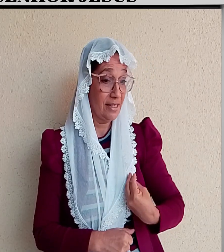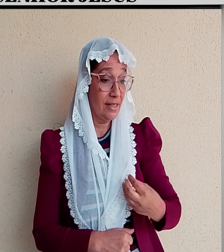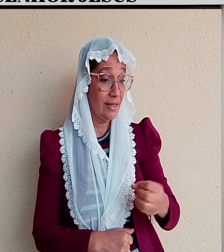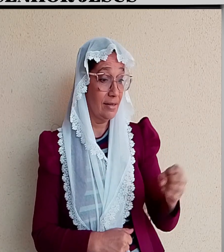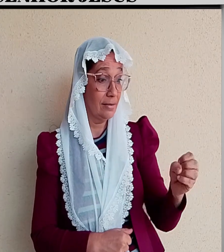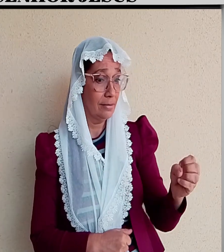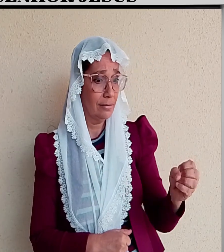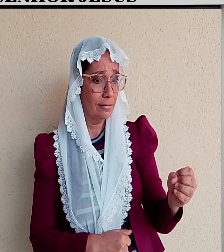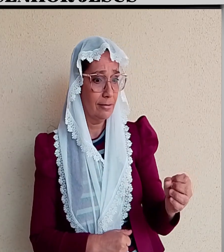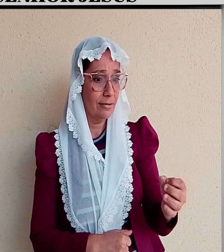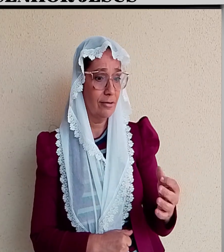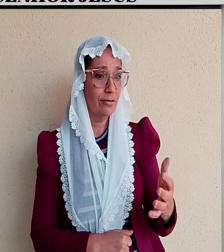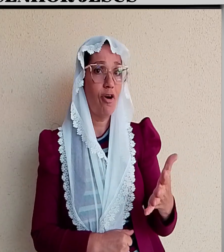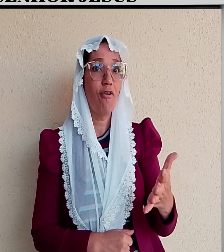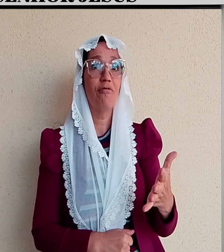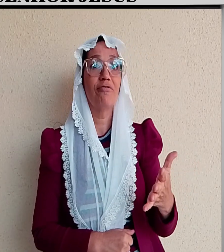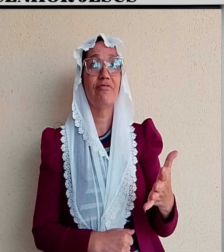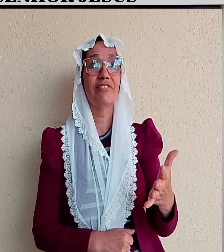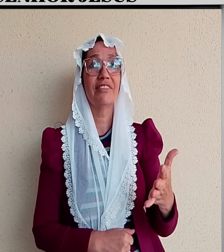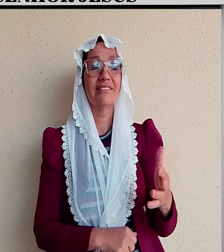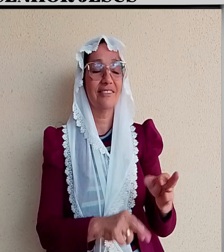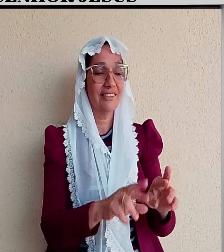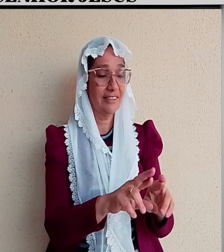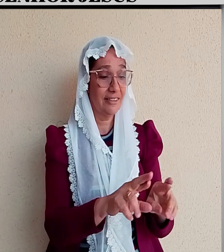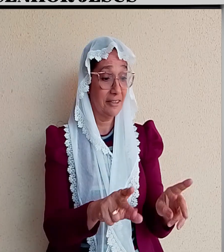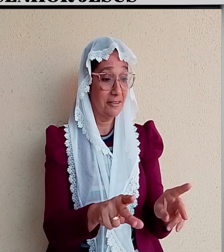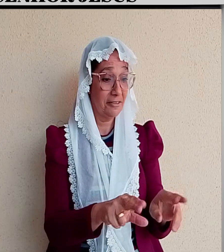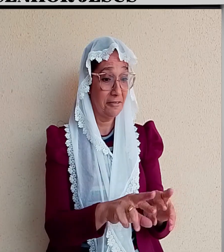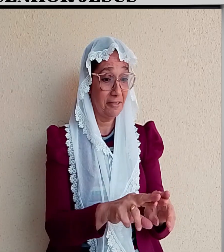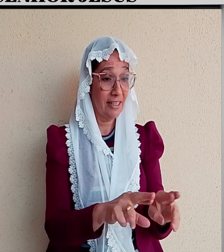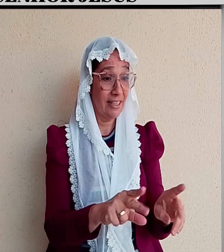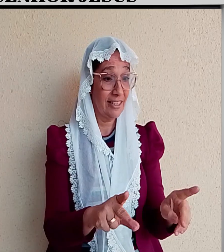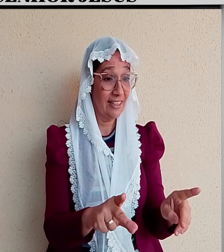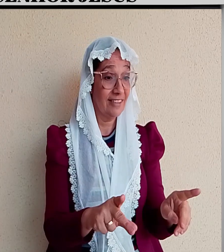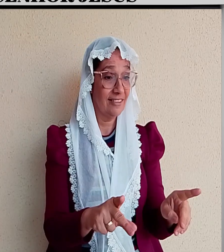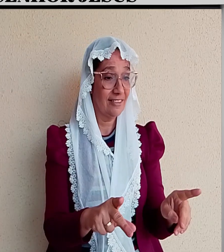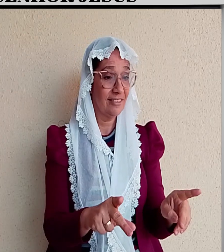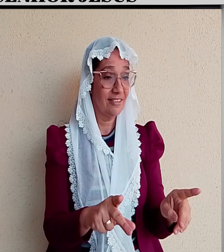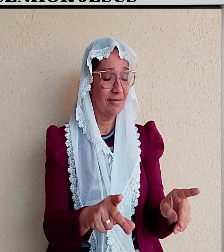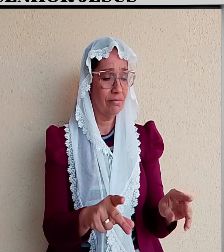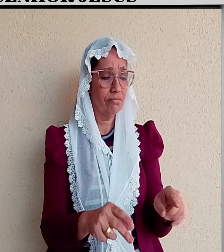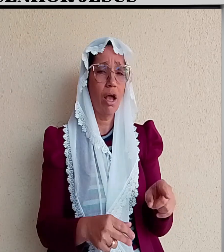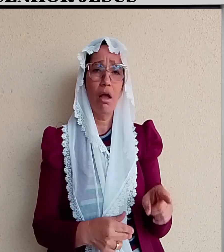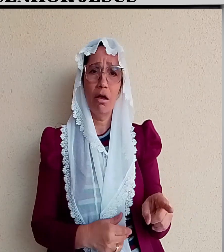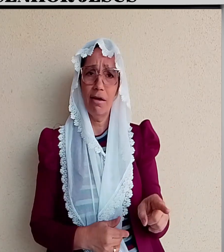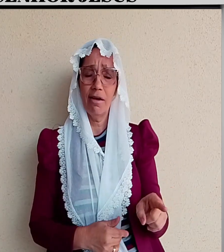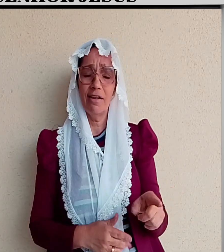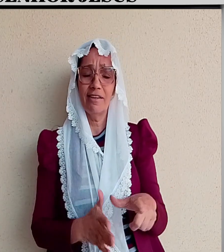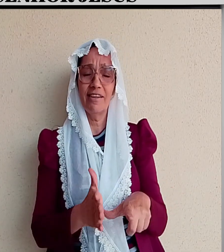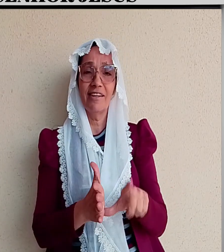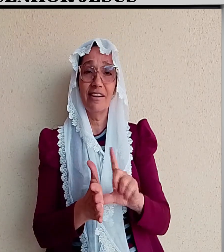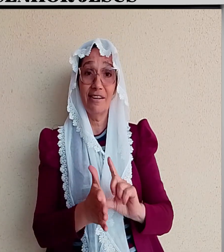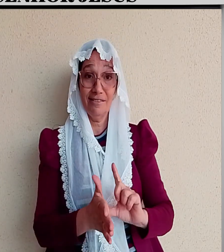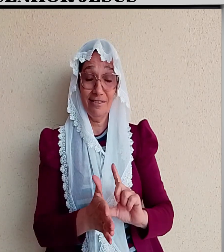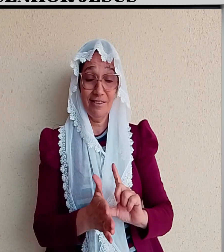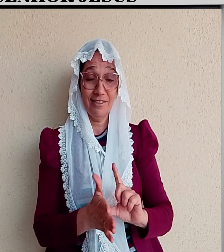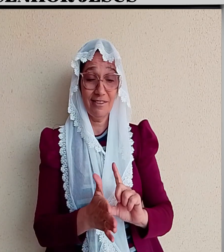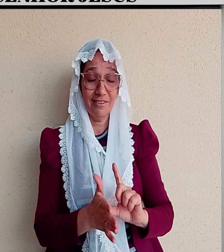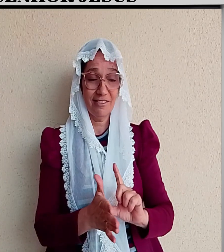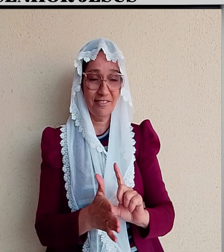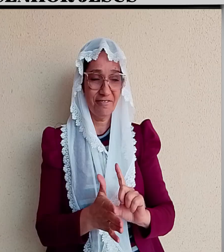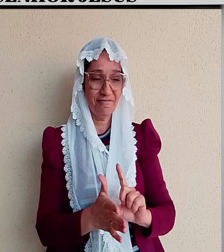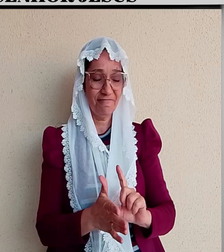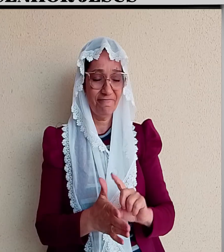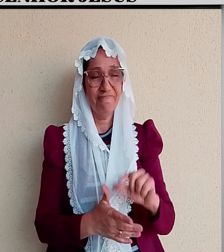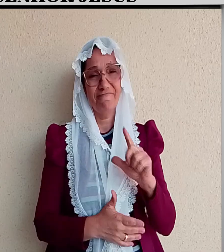é o Senhor, assinou o termo, ficou com medo, aleluia, de ser anestesiado, não mais voltar, aleluia, mas saiu o